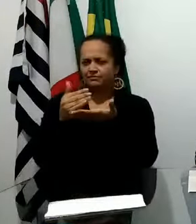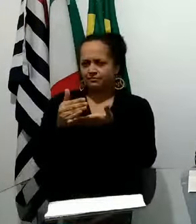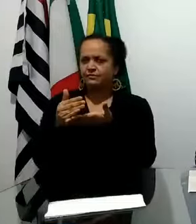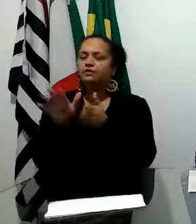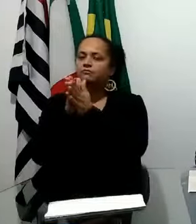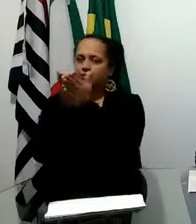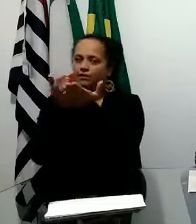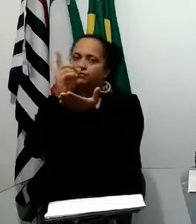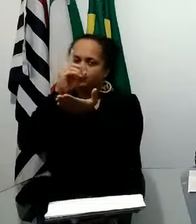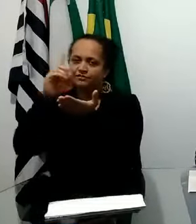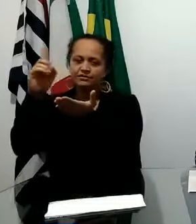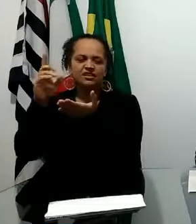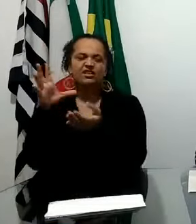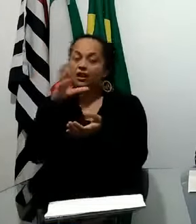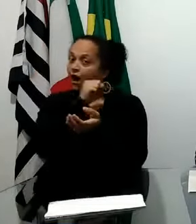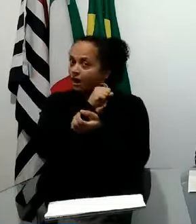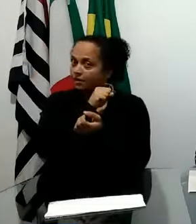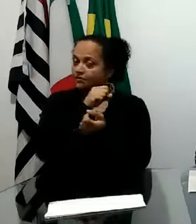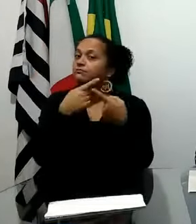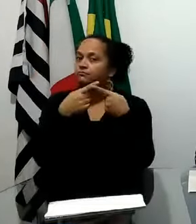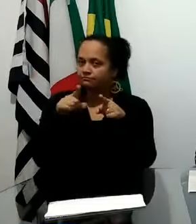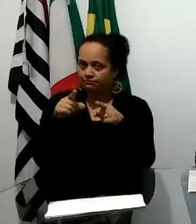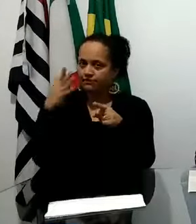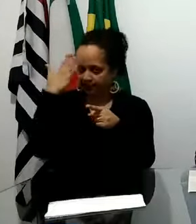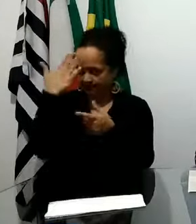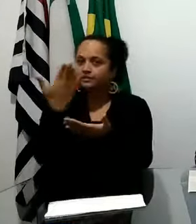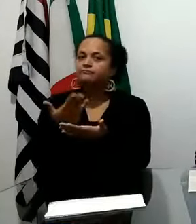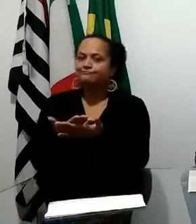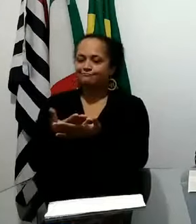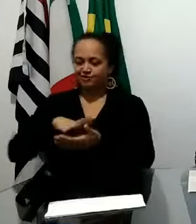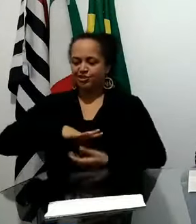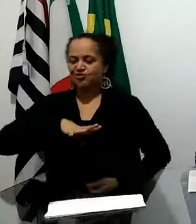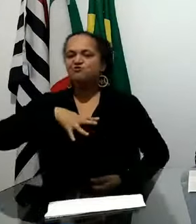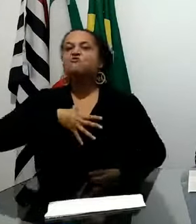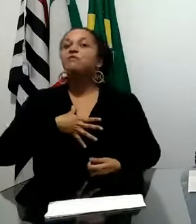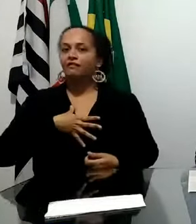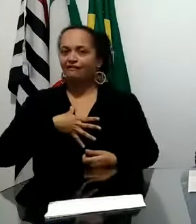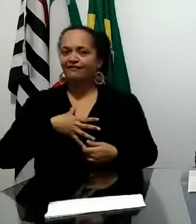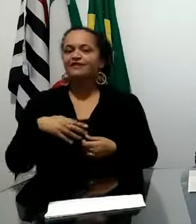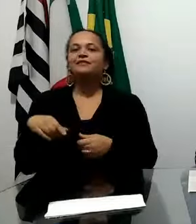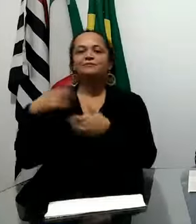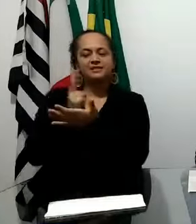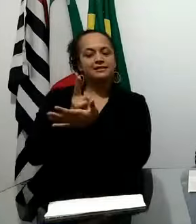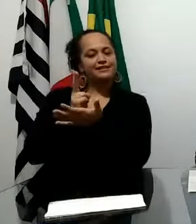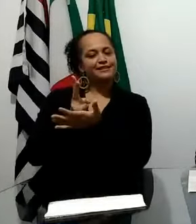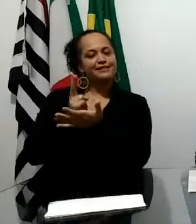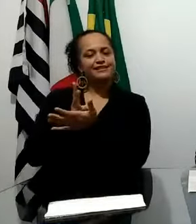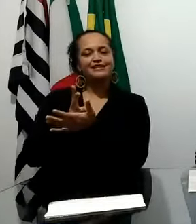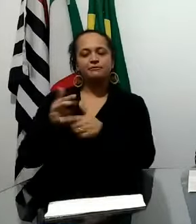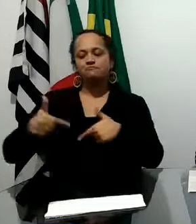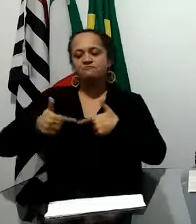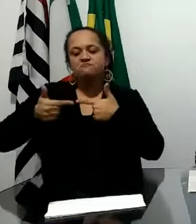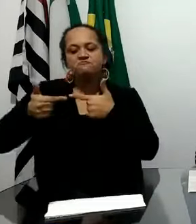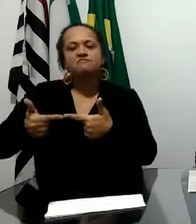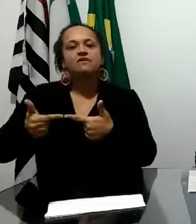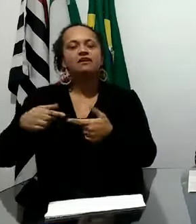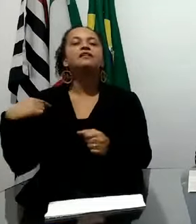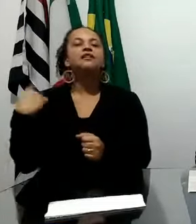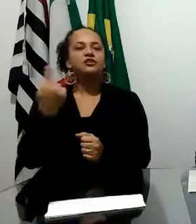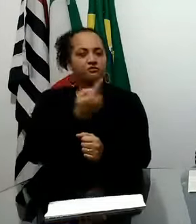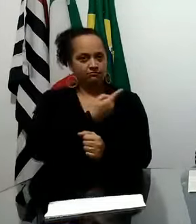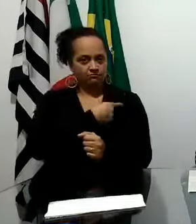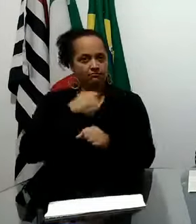breve, mas eu acredito que isso vai nos encorajar a prosseguir e vai fazer com que a gente, de fato,